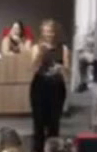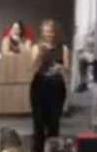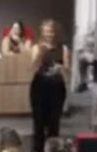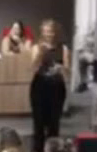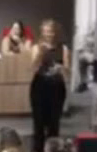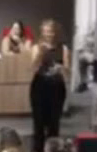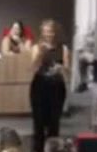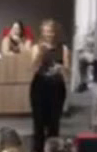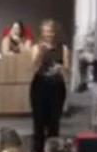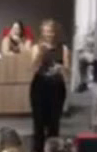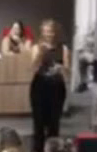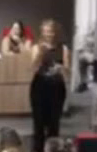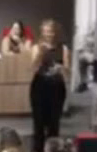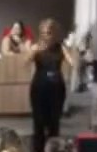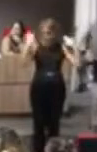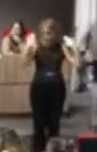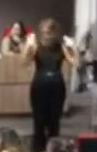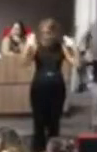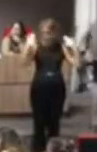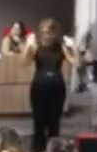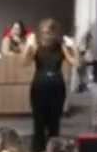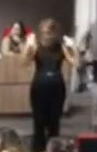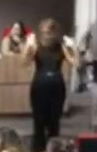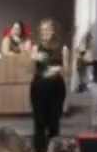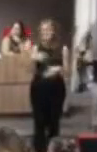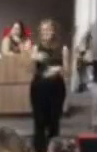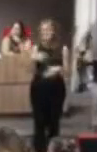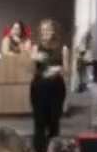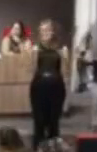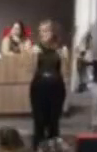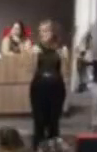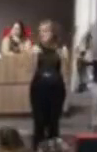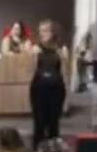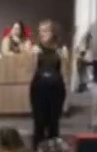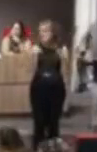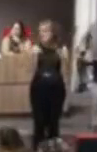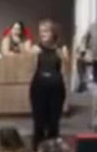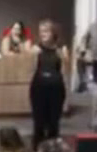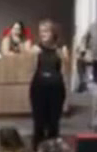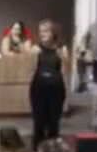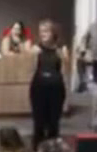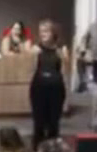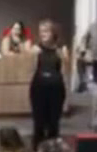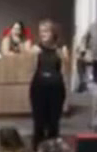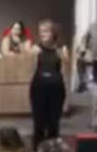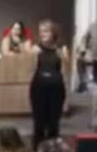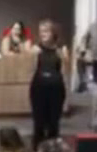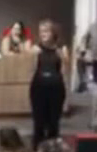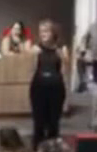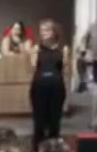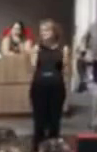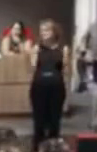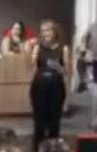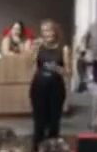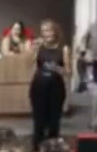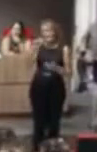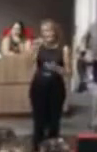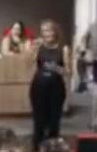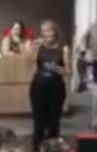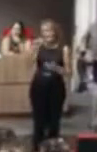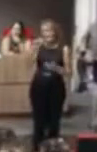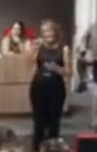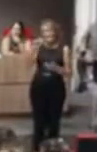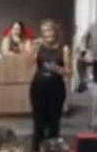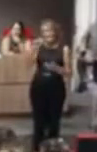a ver com isso. E a gente tem exemplos brilhantes no Brasil, eu lembro aqui agora, até lembrei lá com o Alexandre, por exemplo, em Carmo,